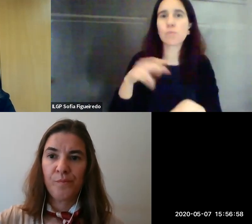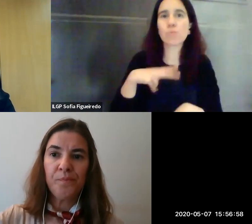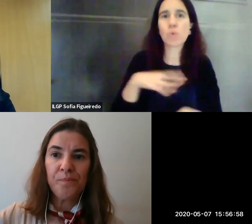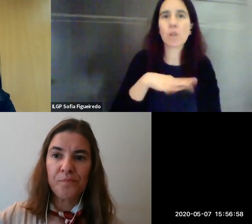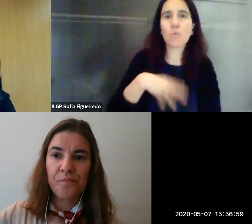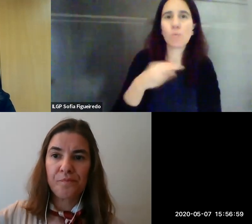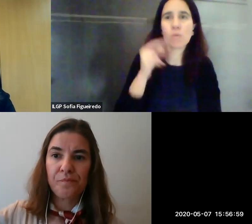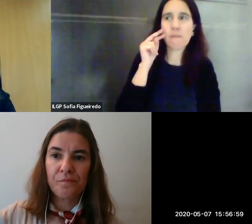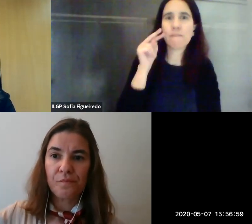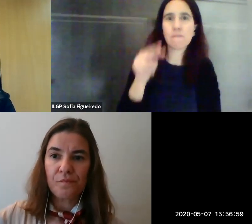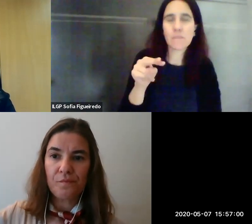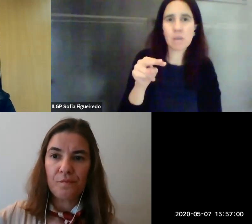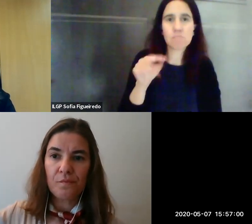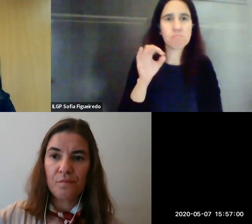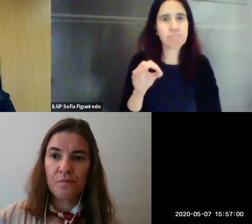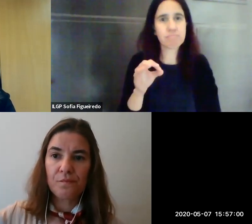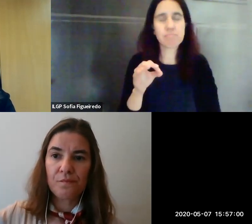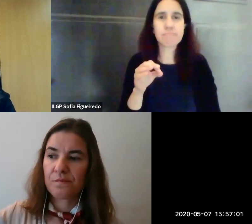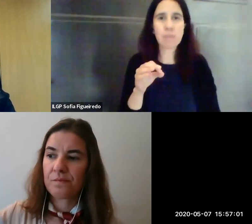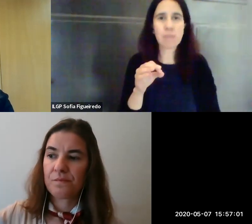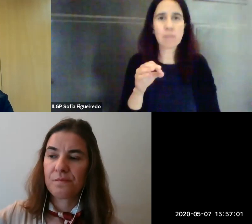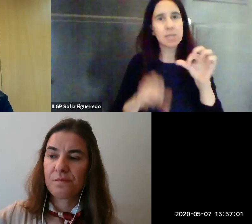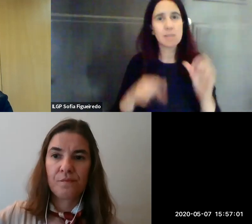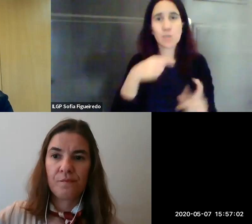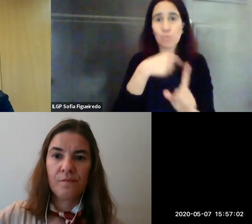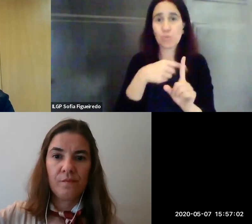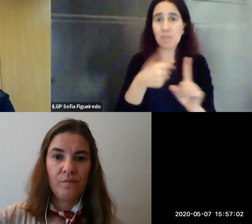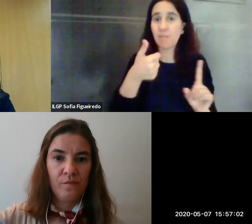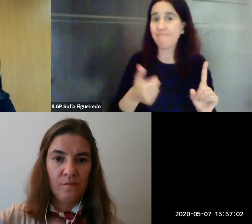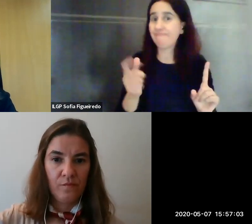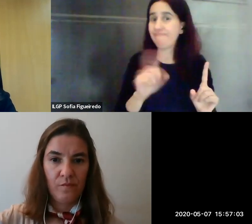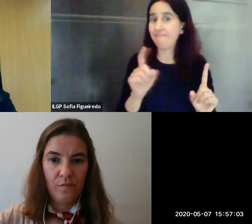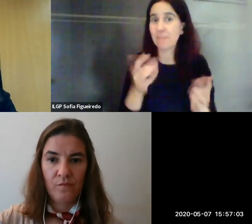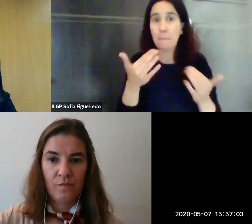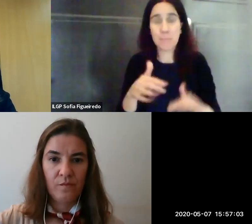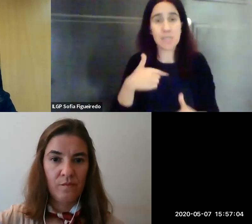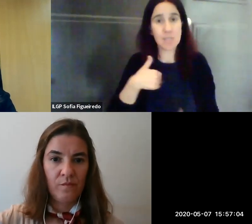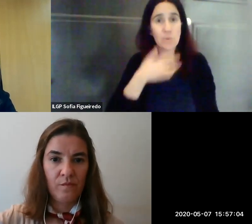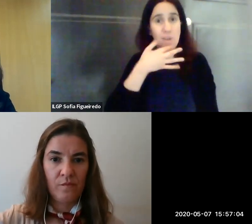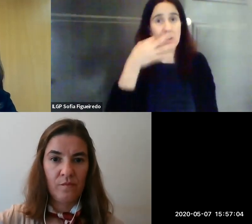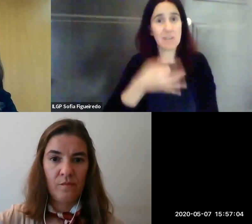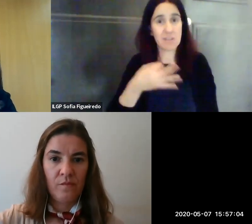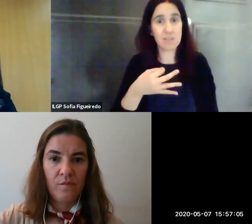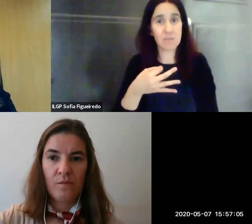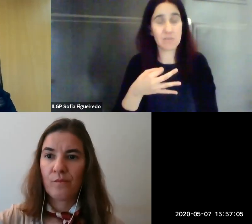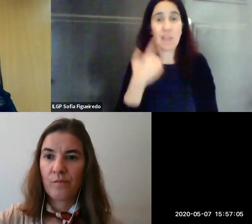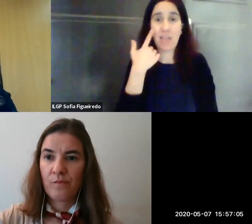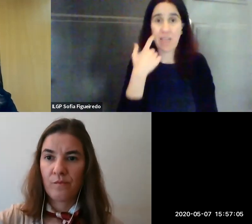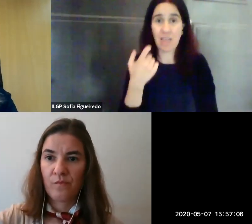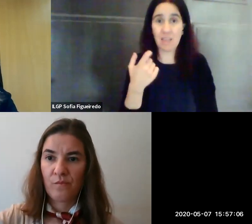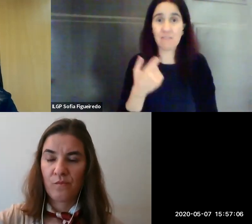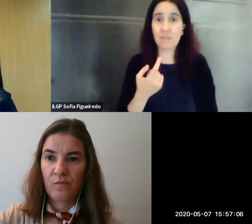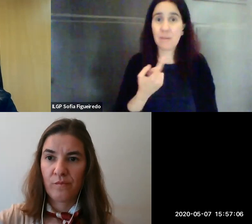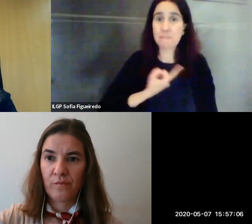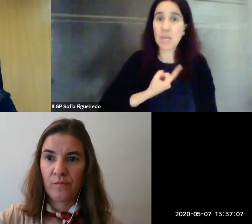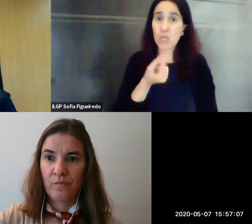e não é necessariamente uma mensagem positiva, mas eu acredito que provavelmente temos que estar um bocadinho